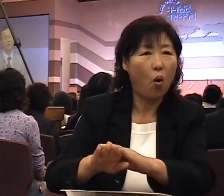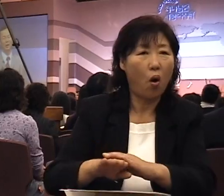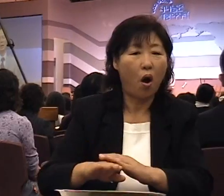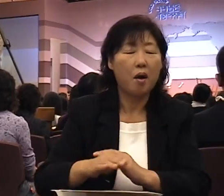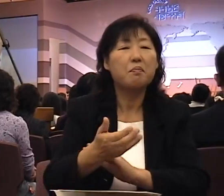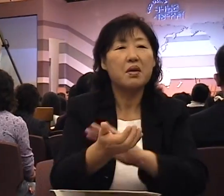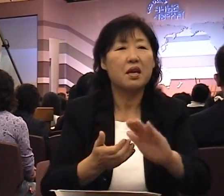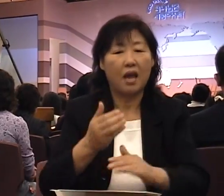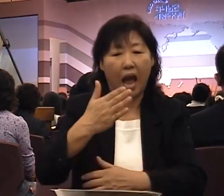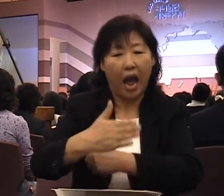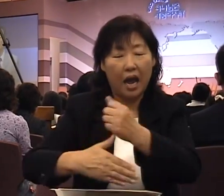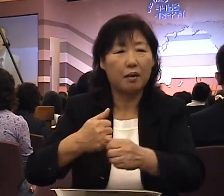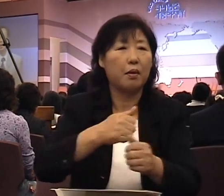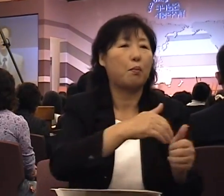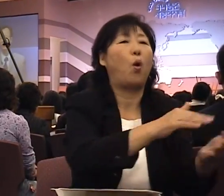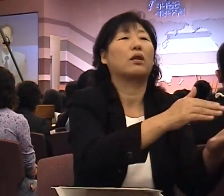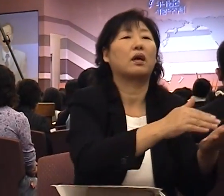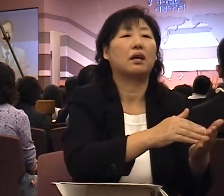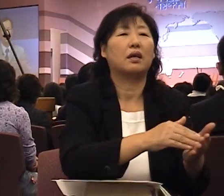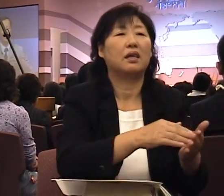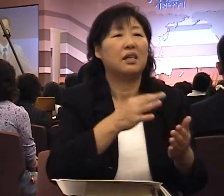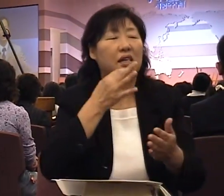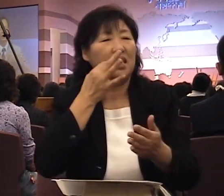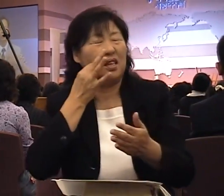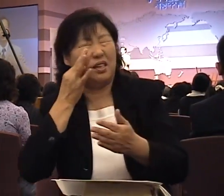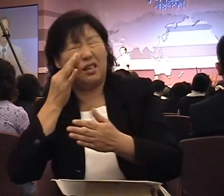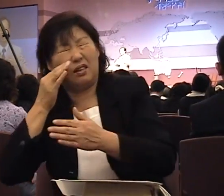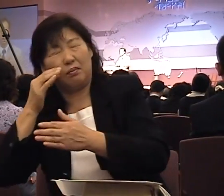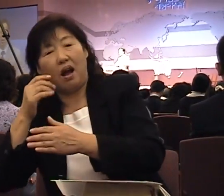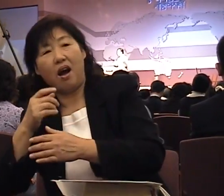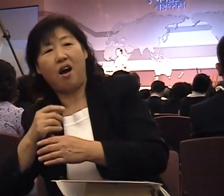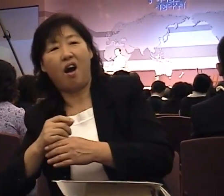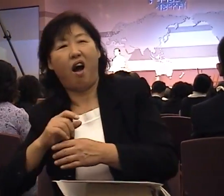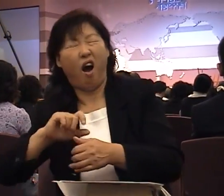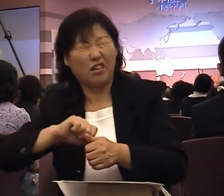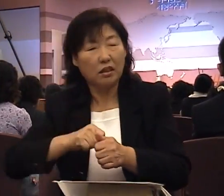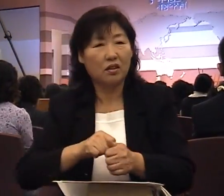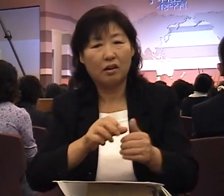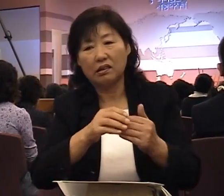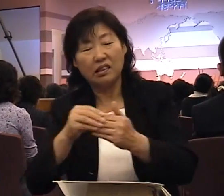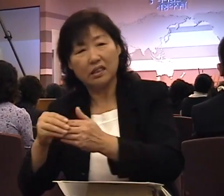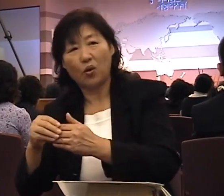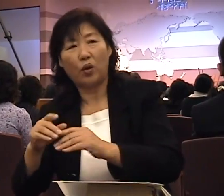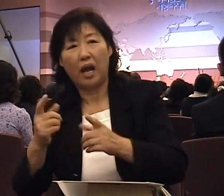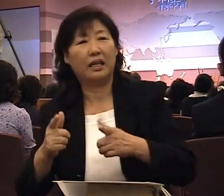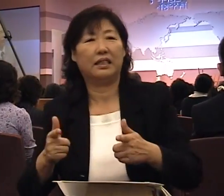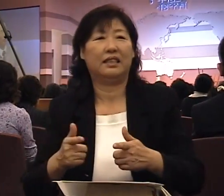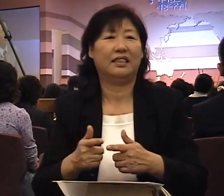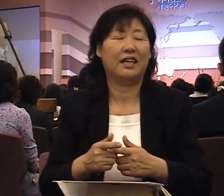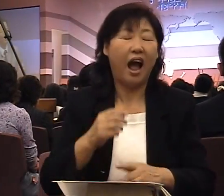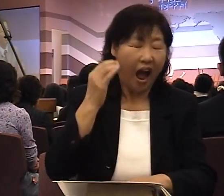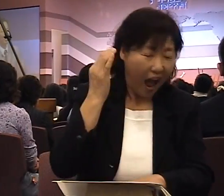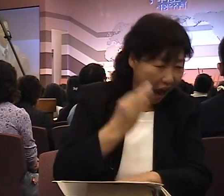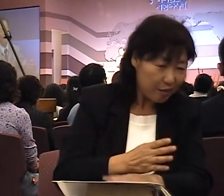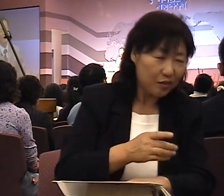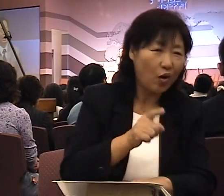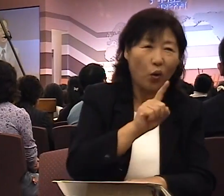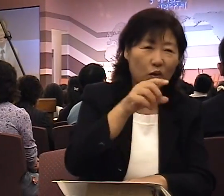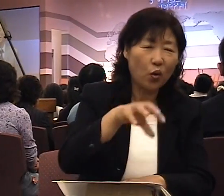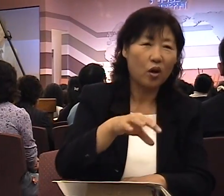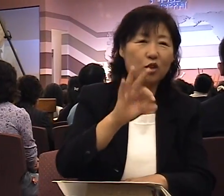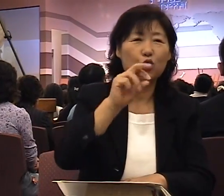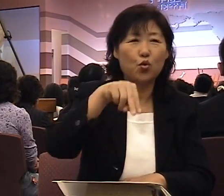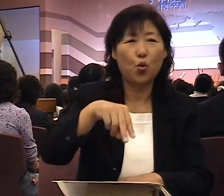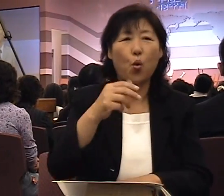하셨다는 겁니다. 끌려온 그러한 우리라 본다면 끌려온 이민 생활이 아니라, 할 수 없어서 온 어떠한 유학